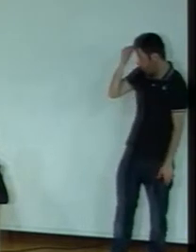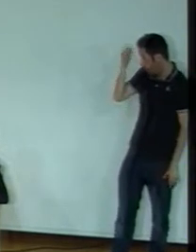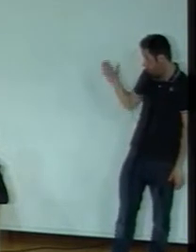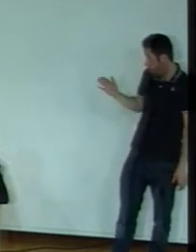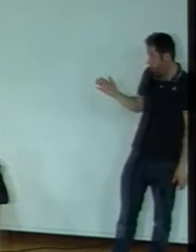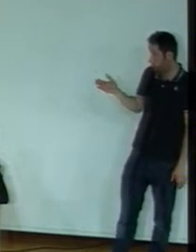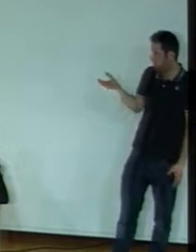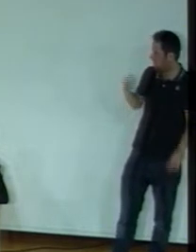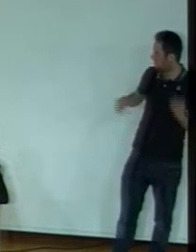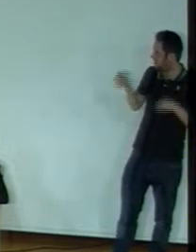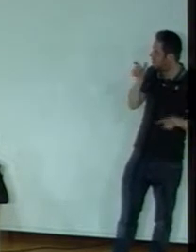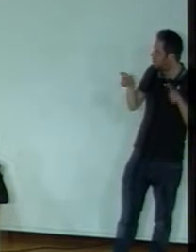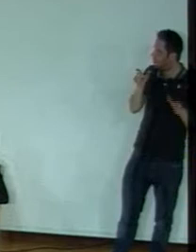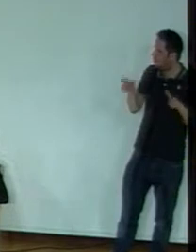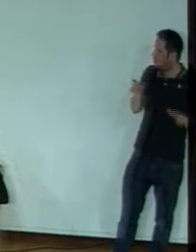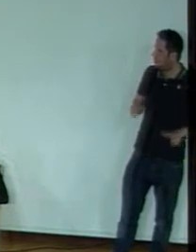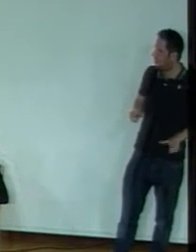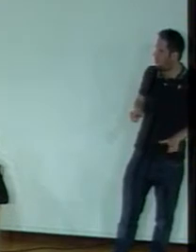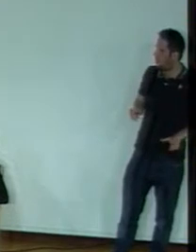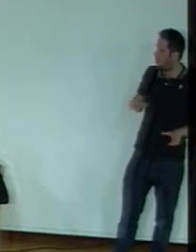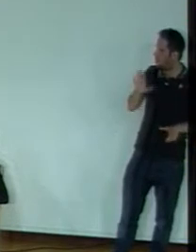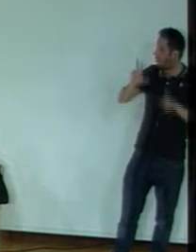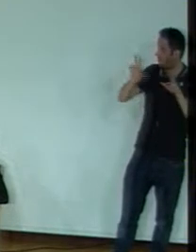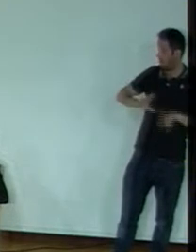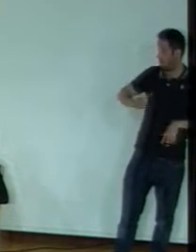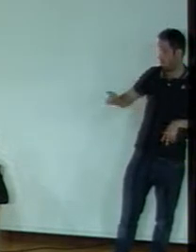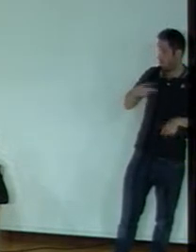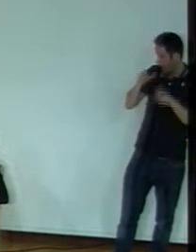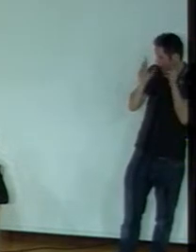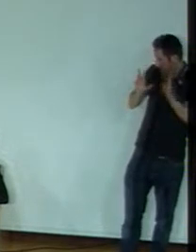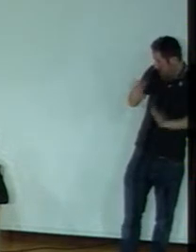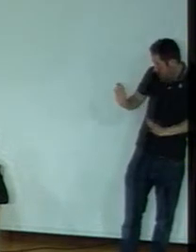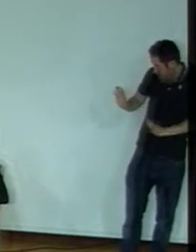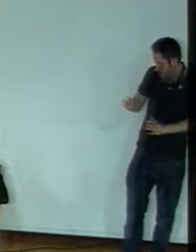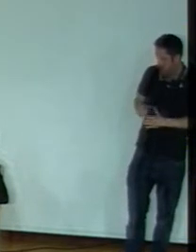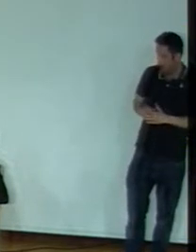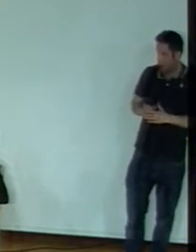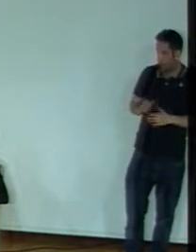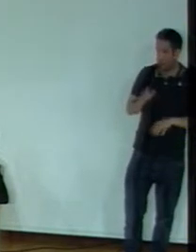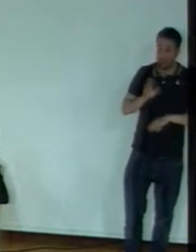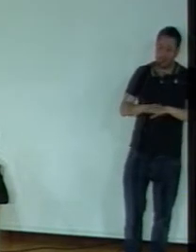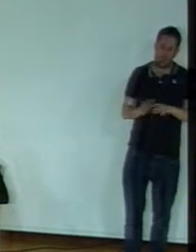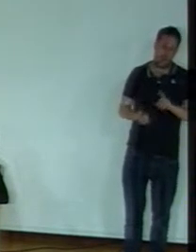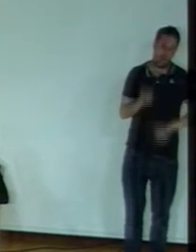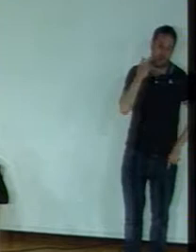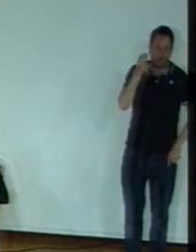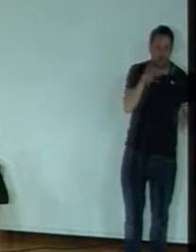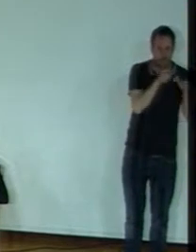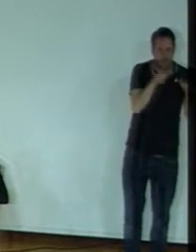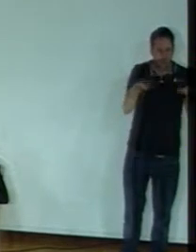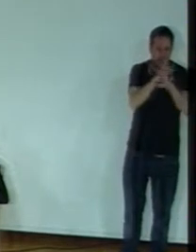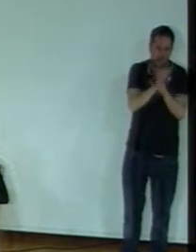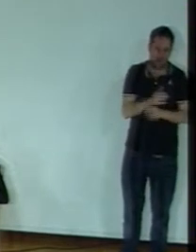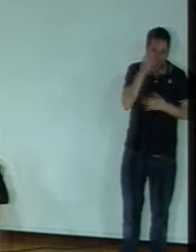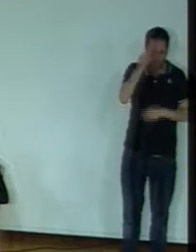problème, c'est que là, vous n'utilisez pas du tout des mots d'informaticien, même si je ne le suis pas, qui sont pourtant essentiels à comprendre. C'est